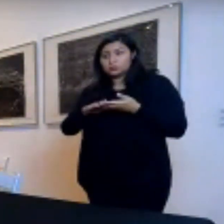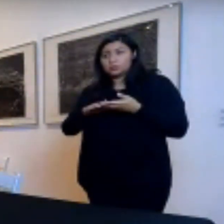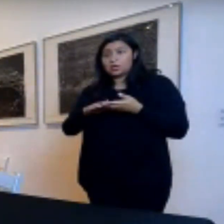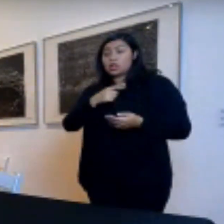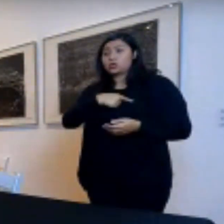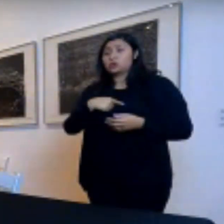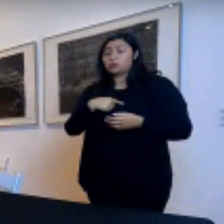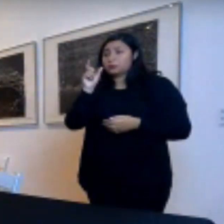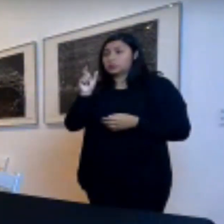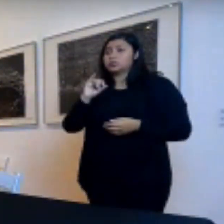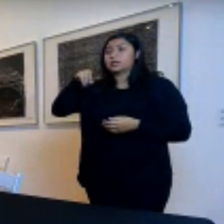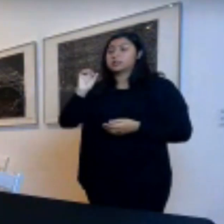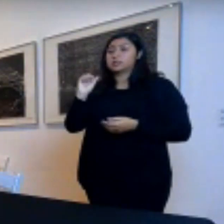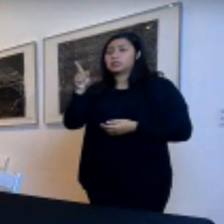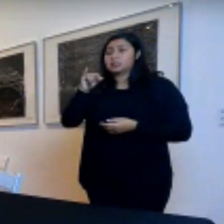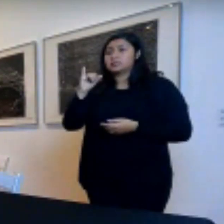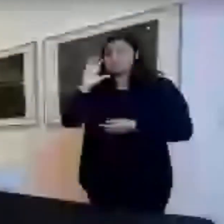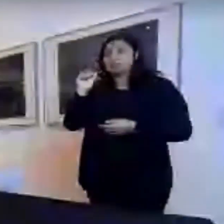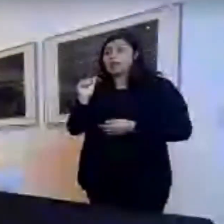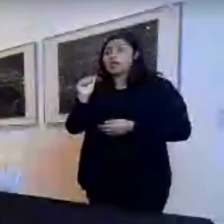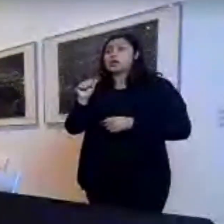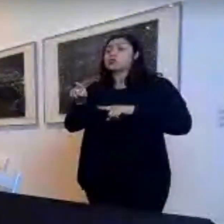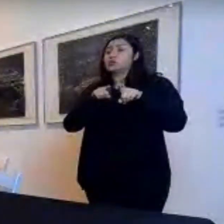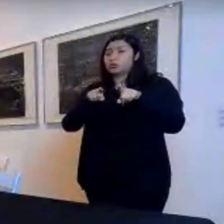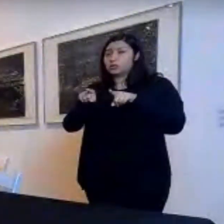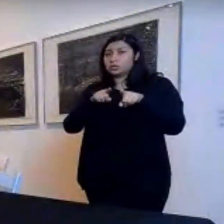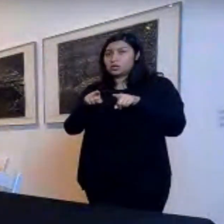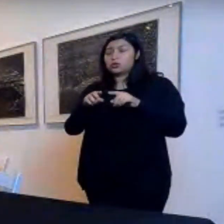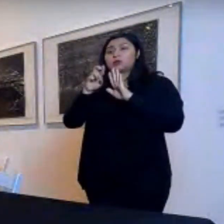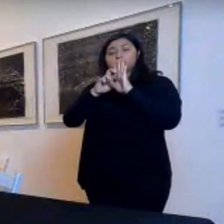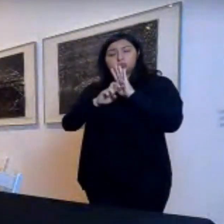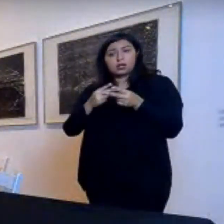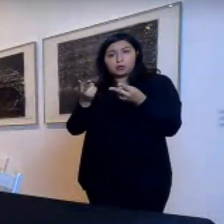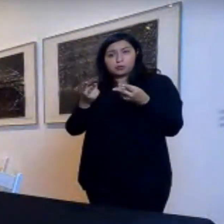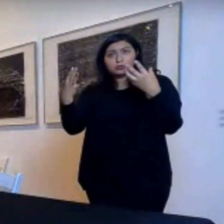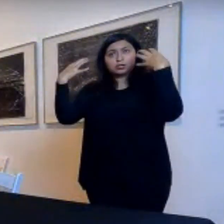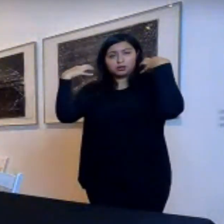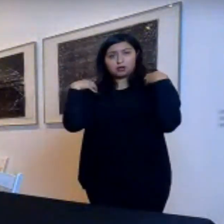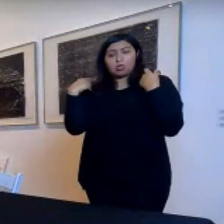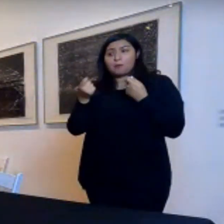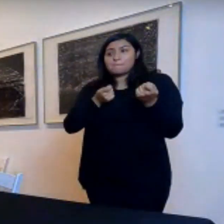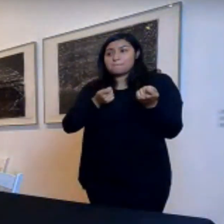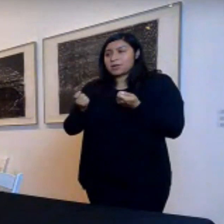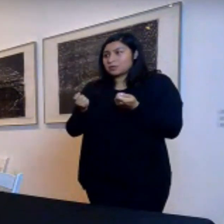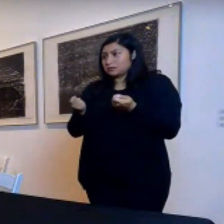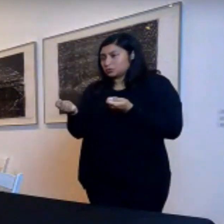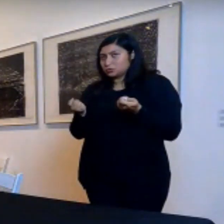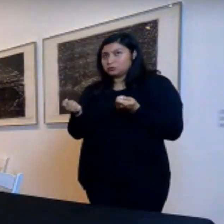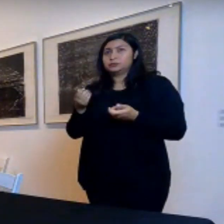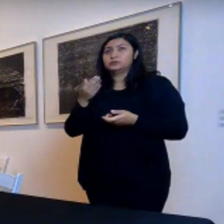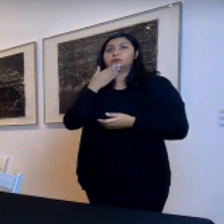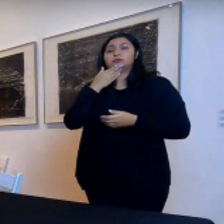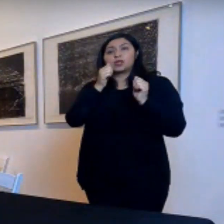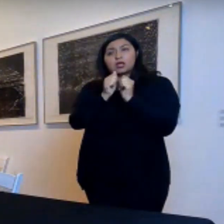Figueroa, coordinadora de programas públicos y encargada de mediación. También nos